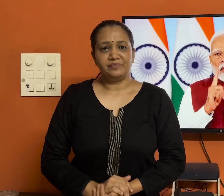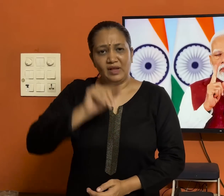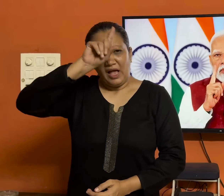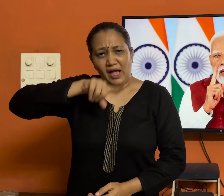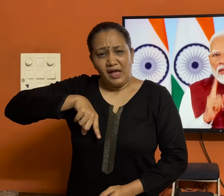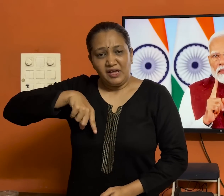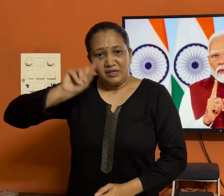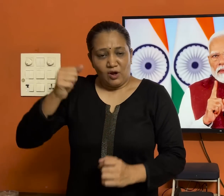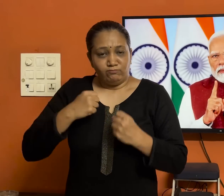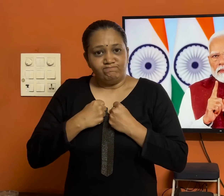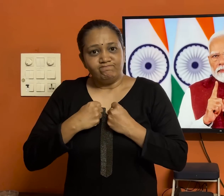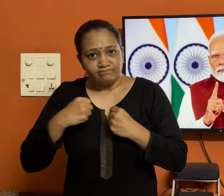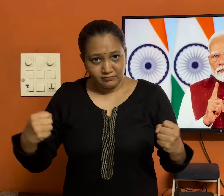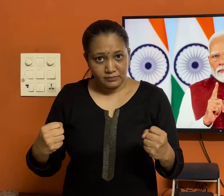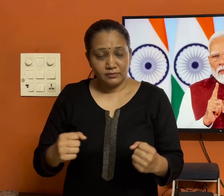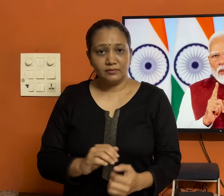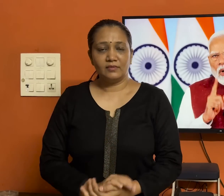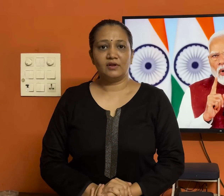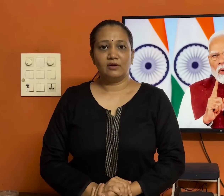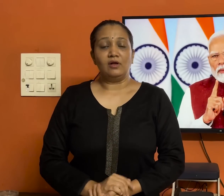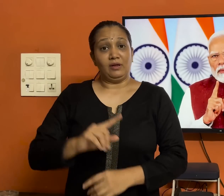देश का सामर्थ्य